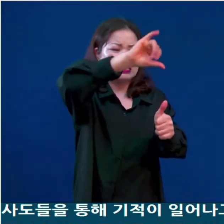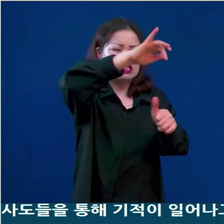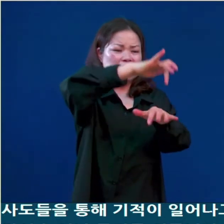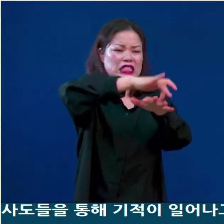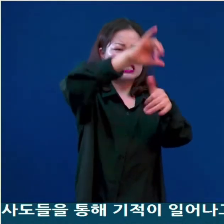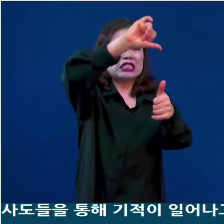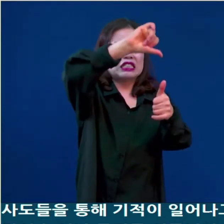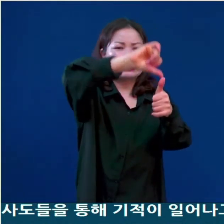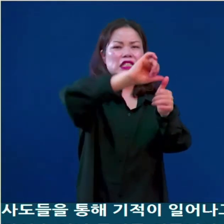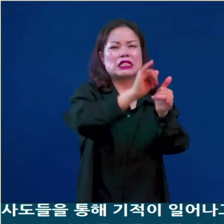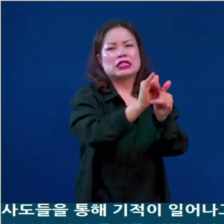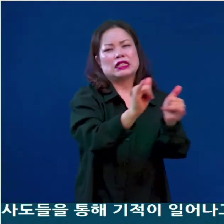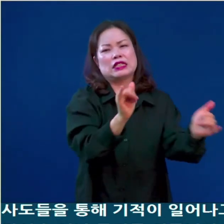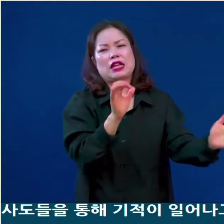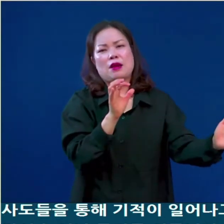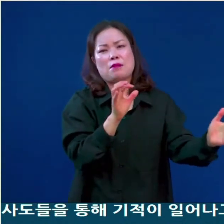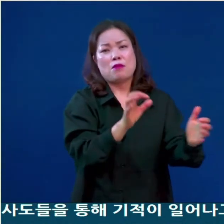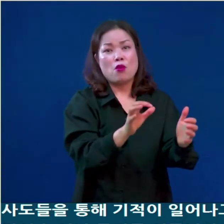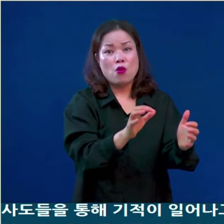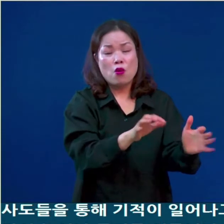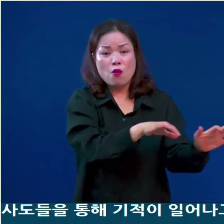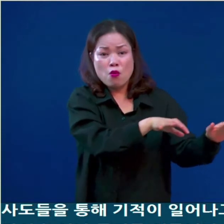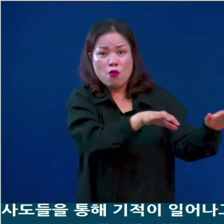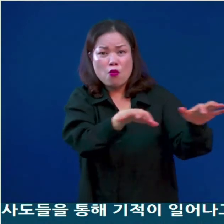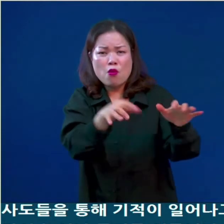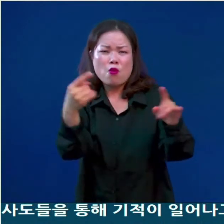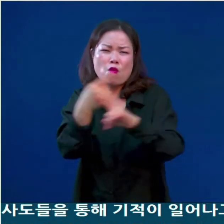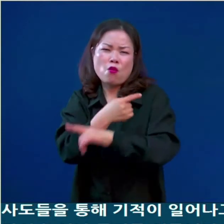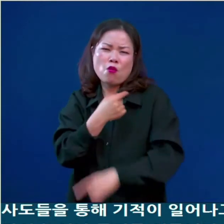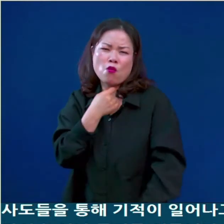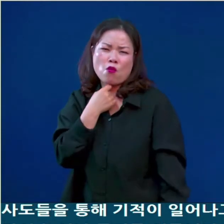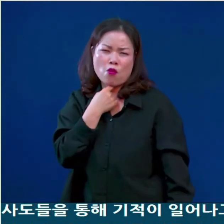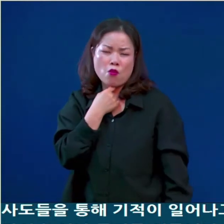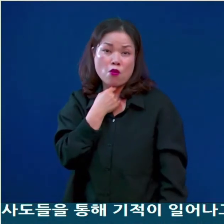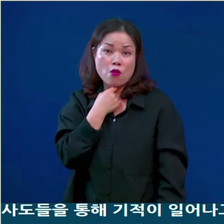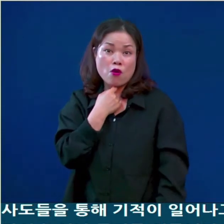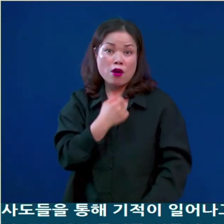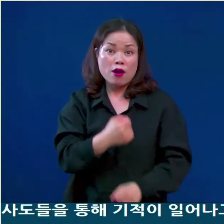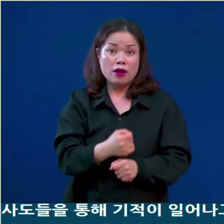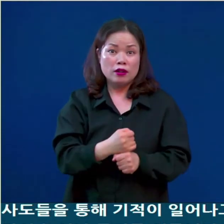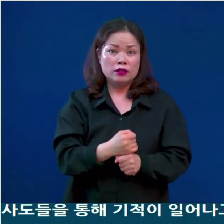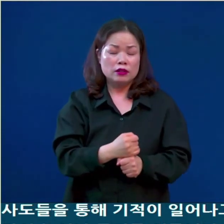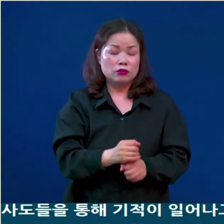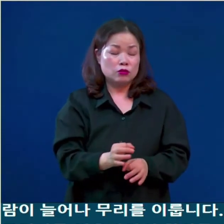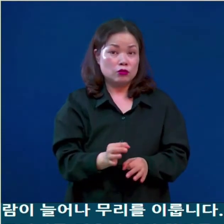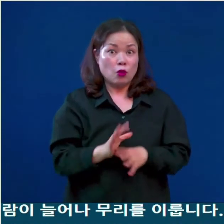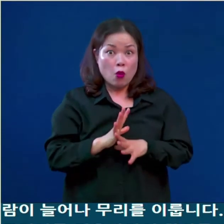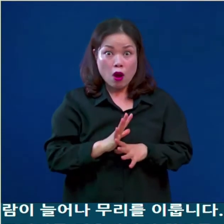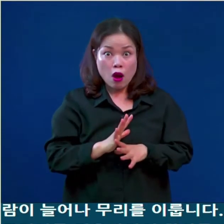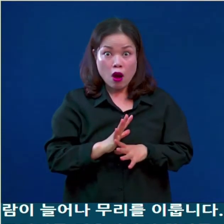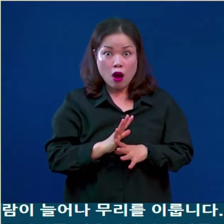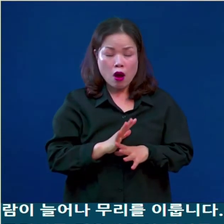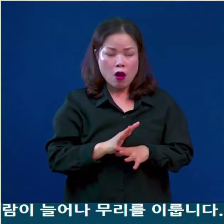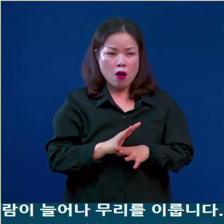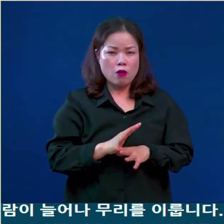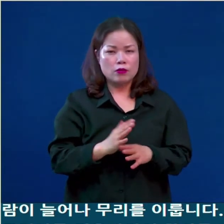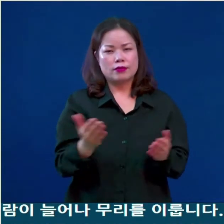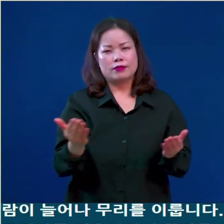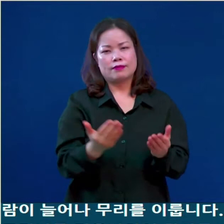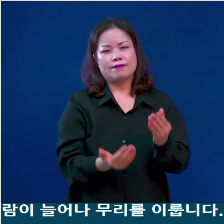사람들이 모여들고 모두가 다 고침을 받습니다. 한마디로 놀라운 일들이 벌어진